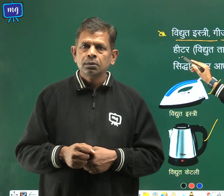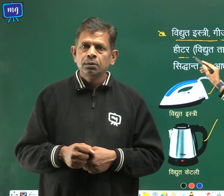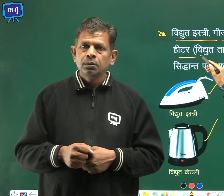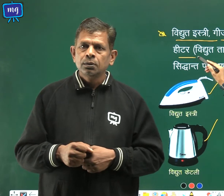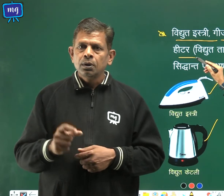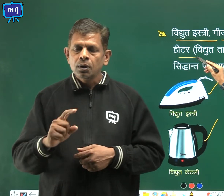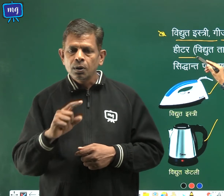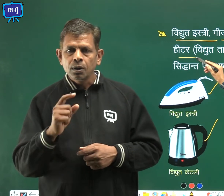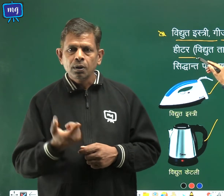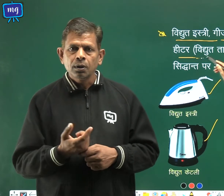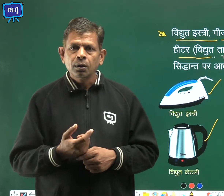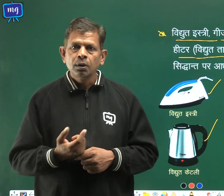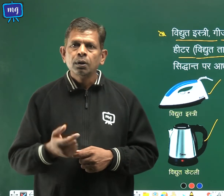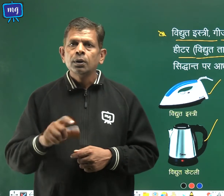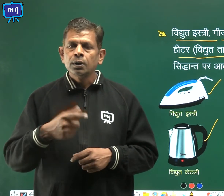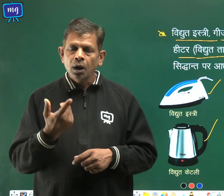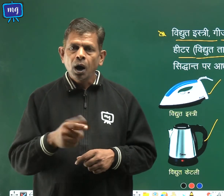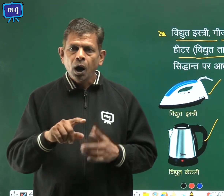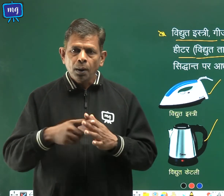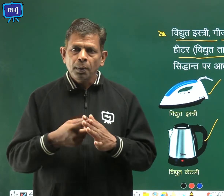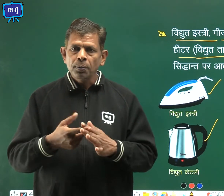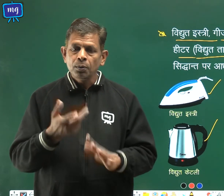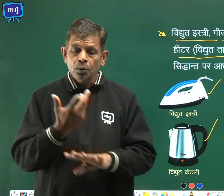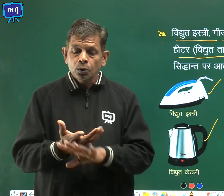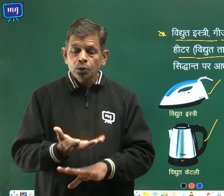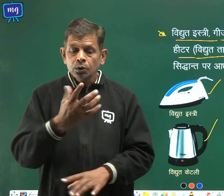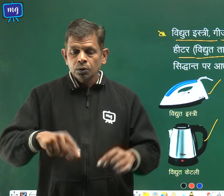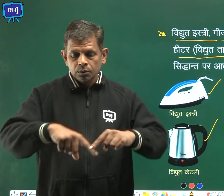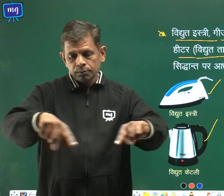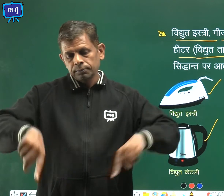हीटर या विद्युत तापक